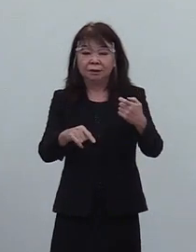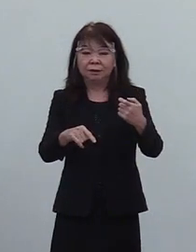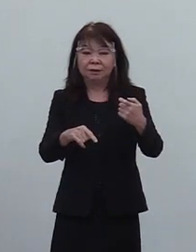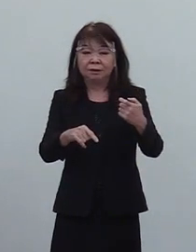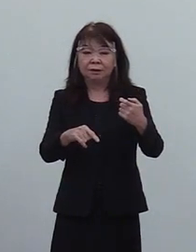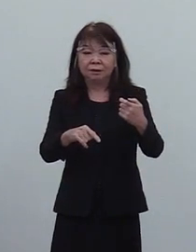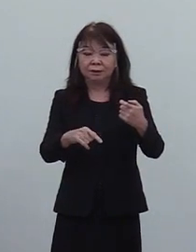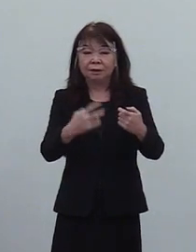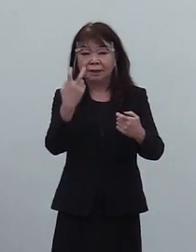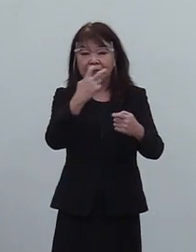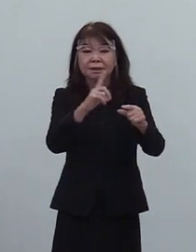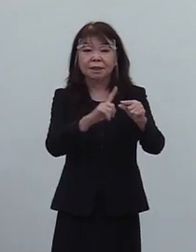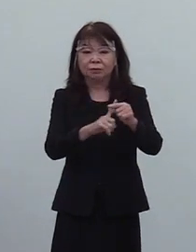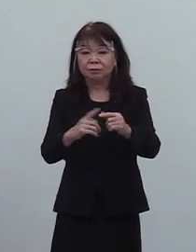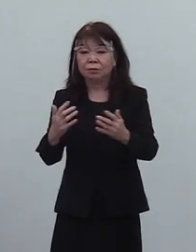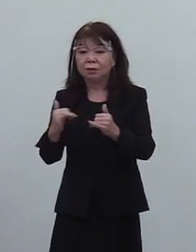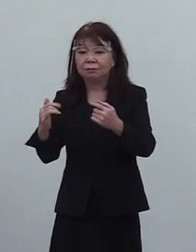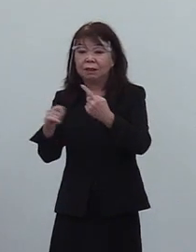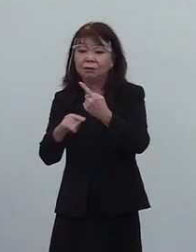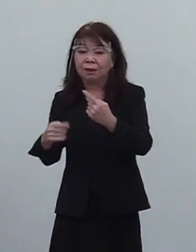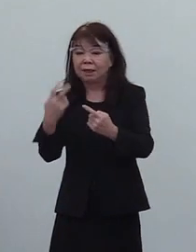は1名が検査中になります。